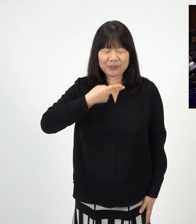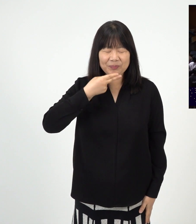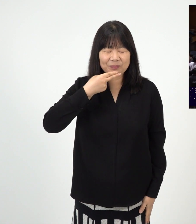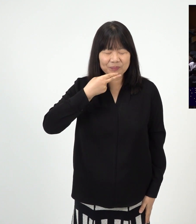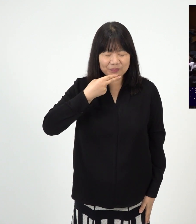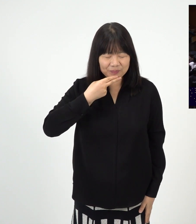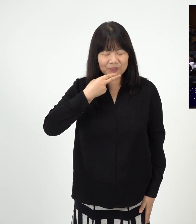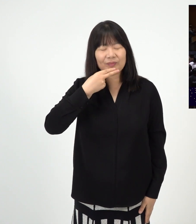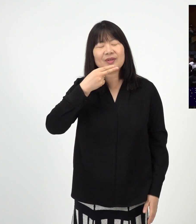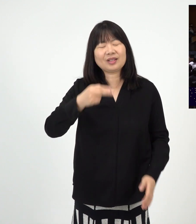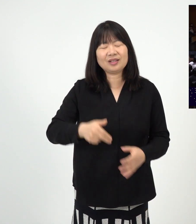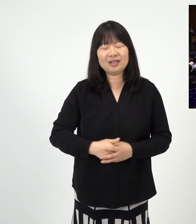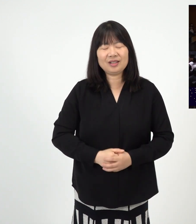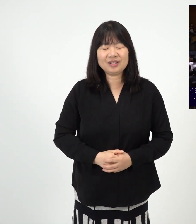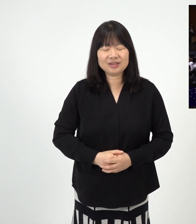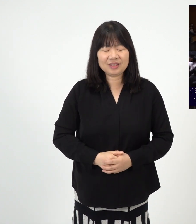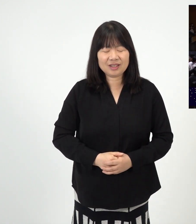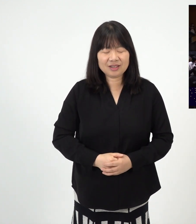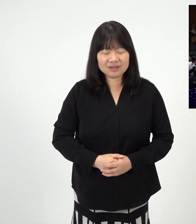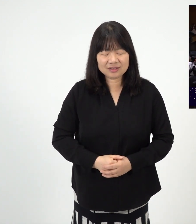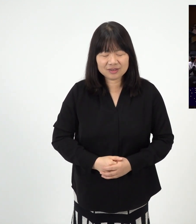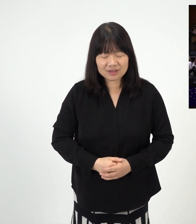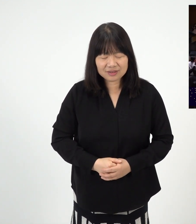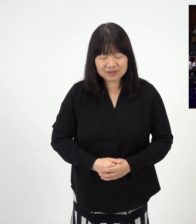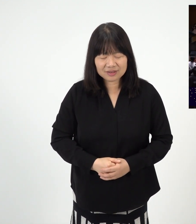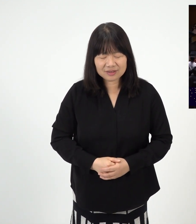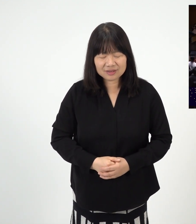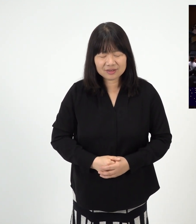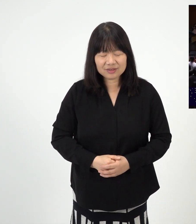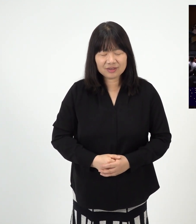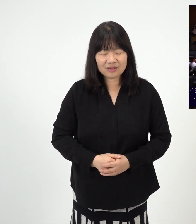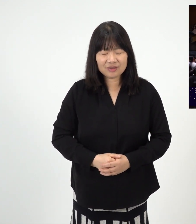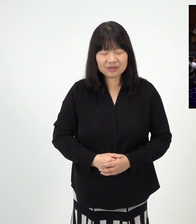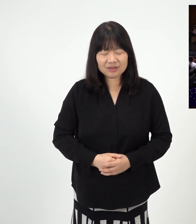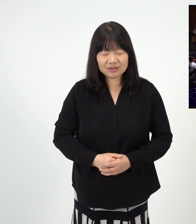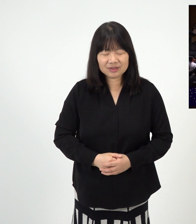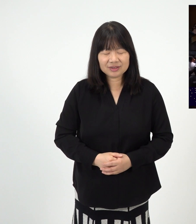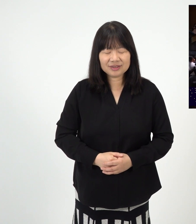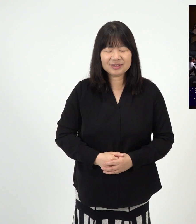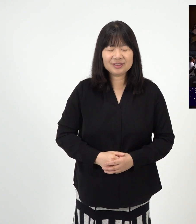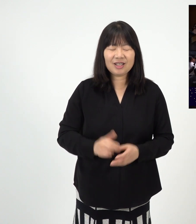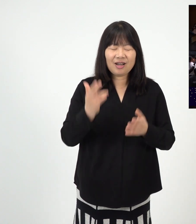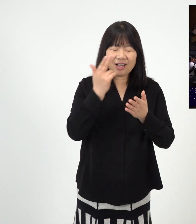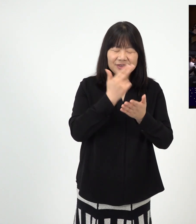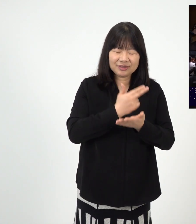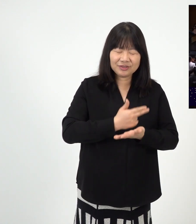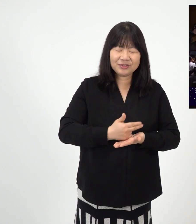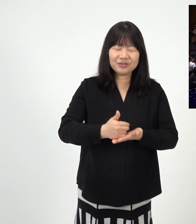않고 살아가는 주 얼굴